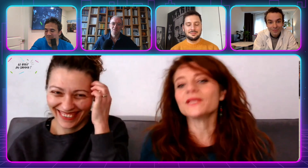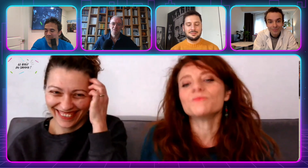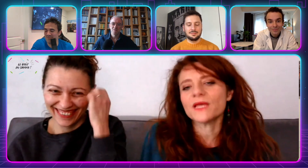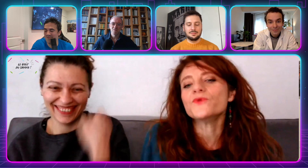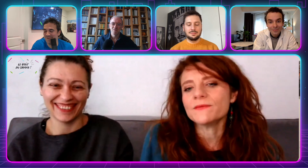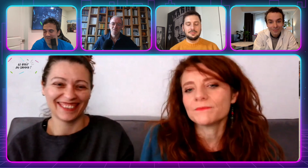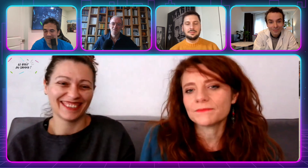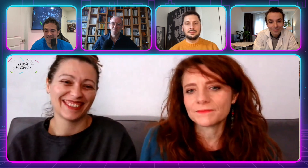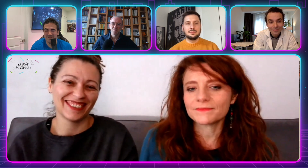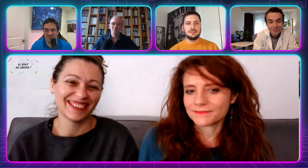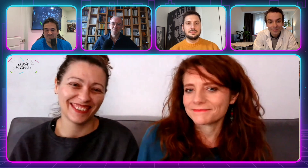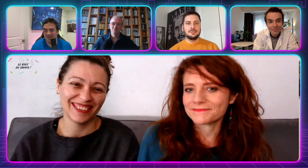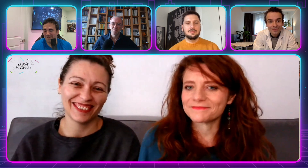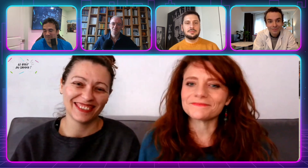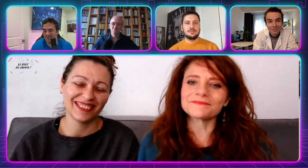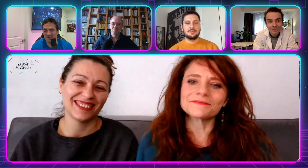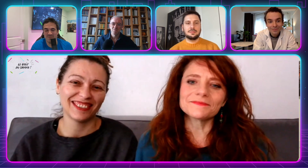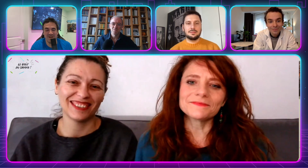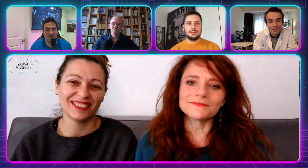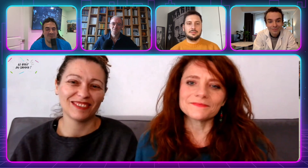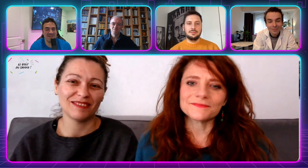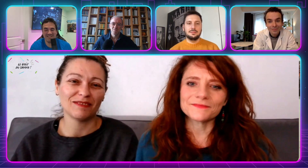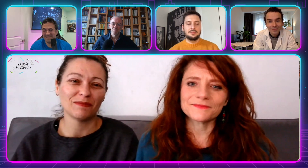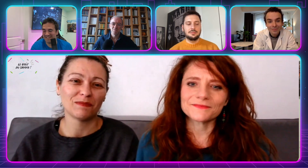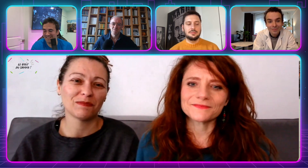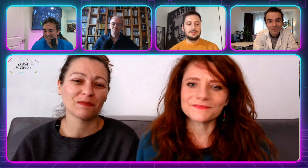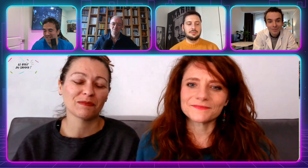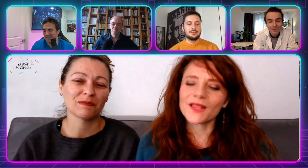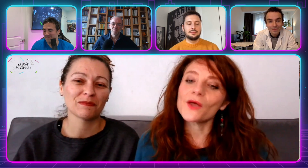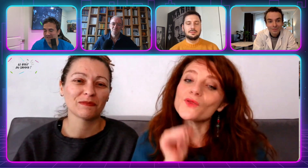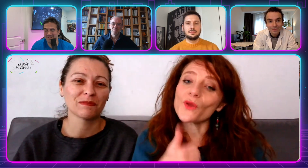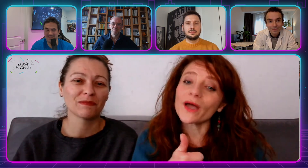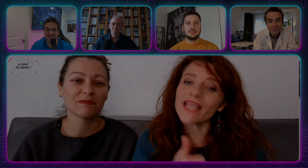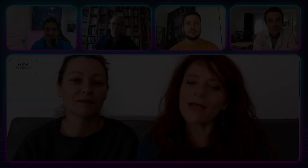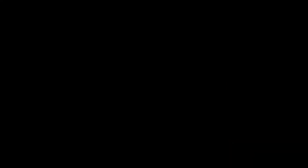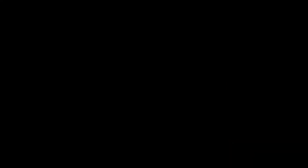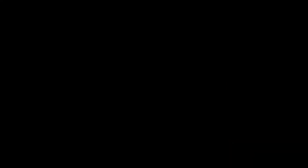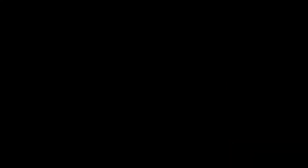merci beaucoup, Oui, merci oui. beaucoup les filles pour ce super cours. Merci Nathalie, merci Betty.